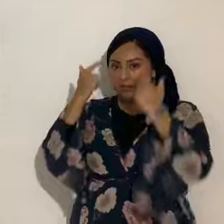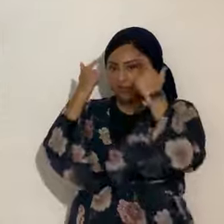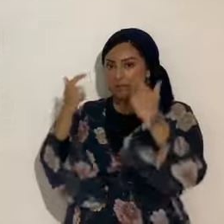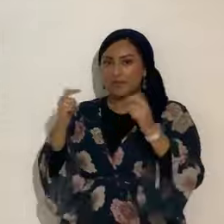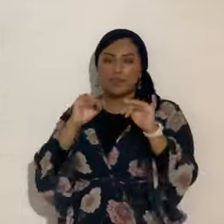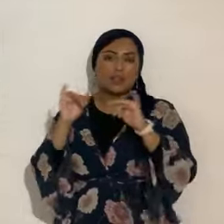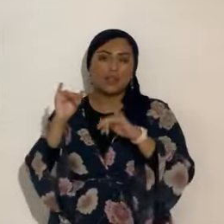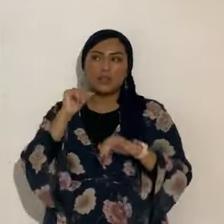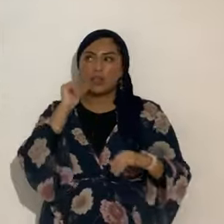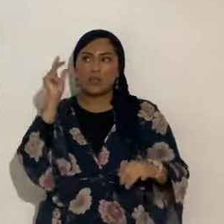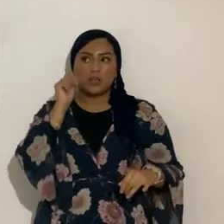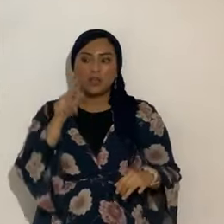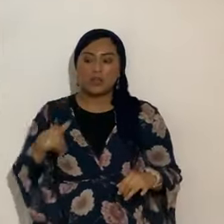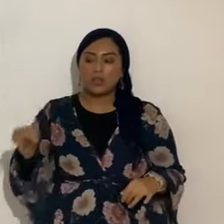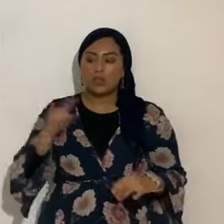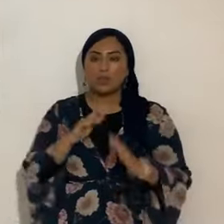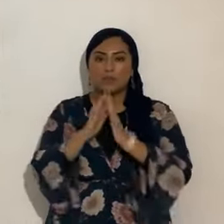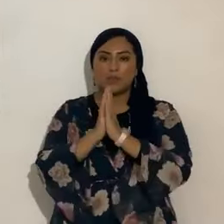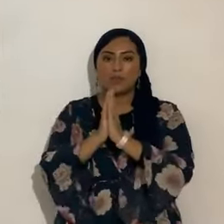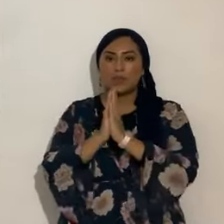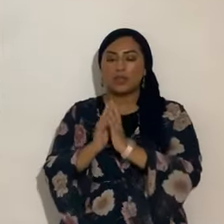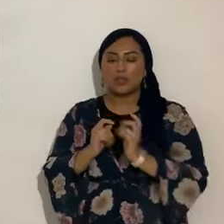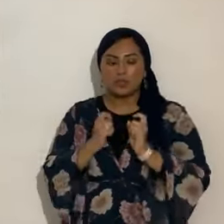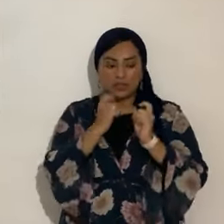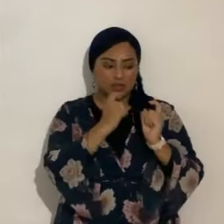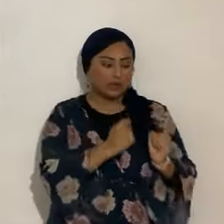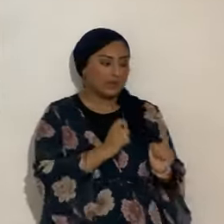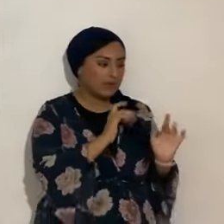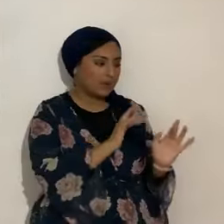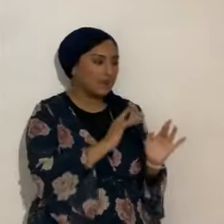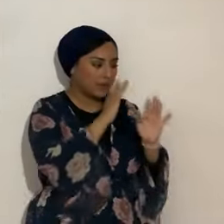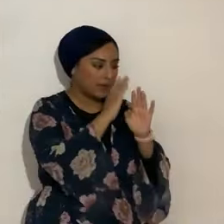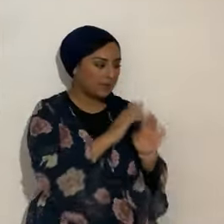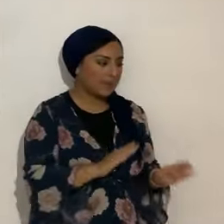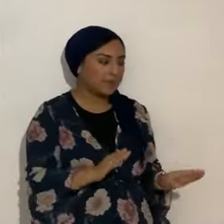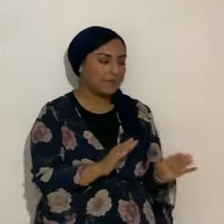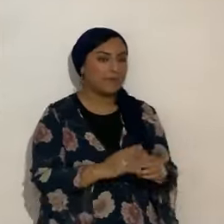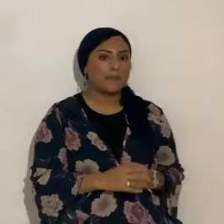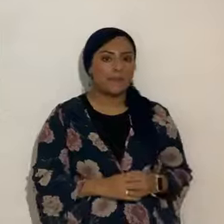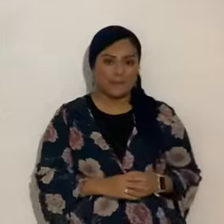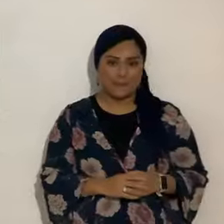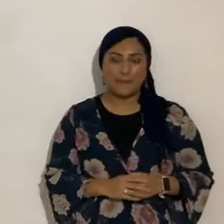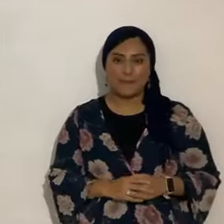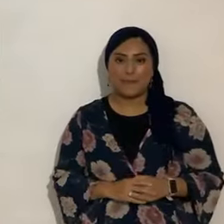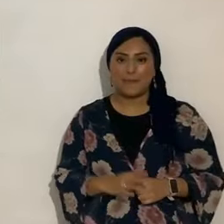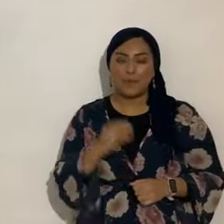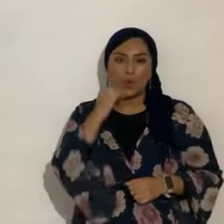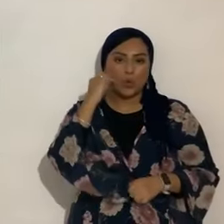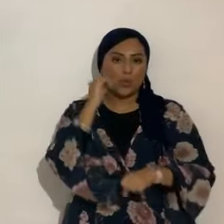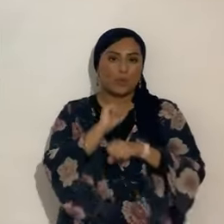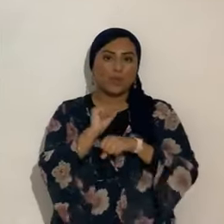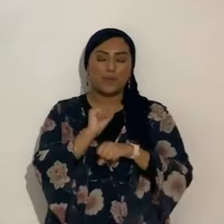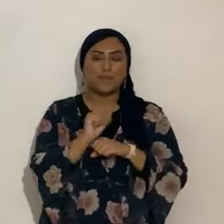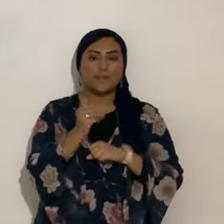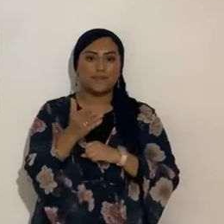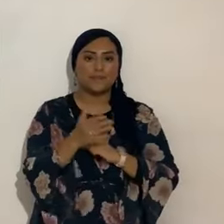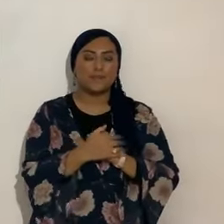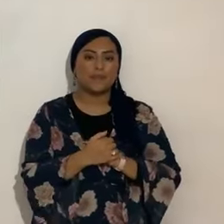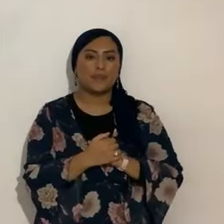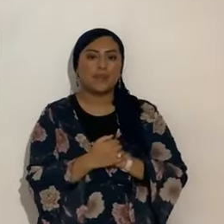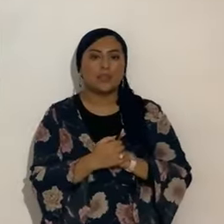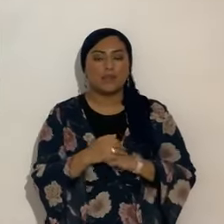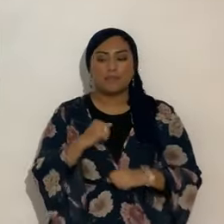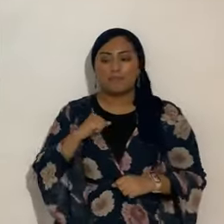no oyera su oración, y da gracia a los humildes. ¿Sí? Se los deja de tarea, está en Proverbios. Pues